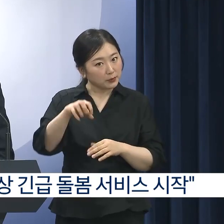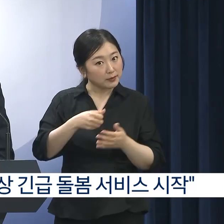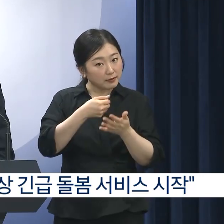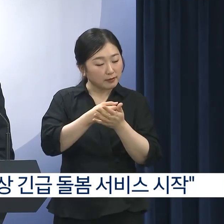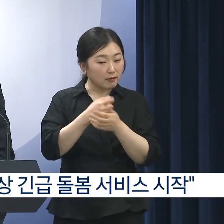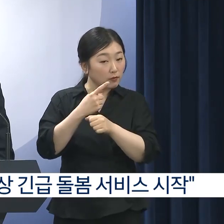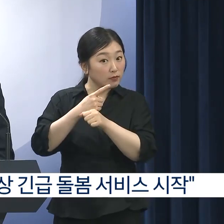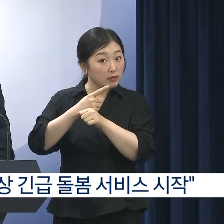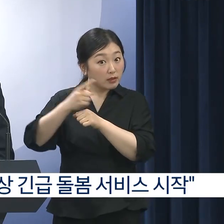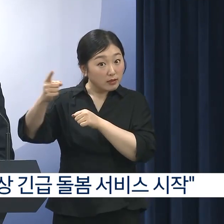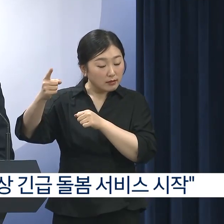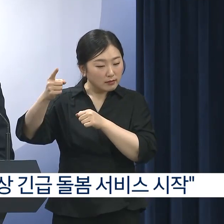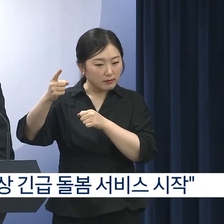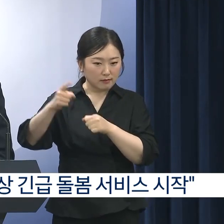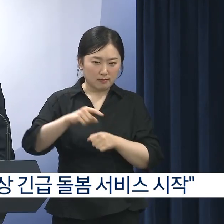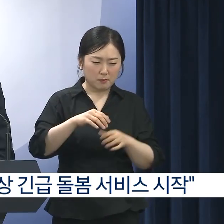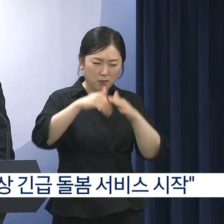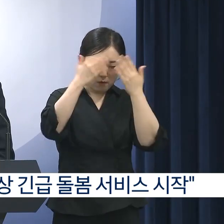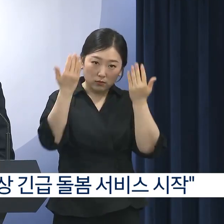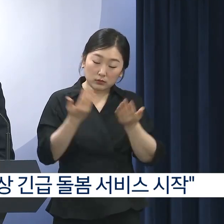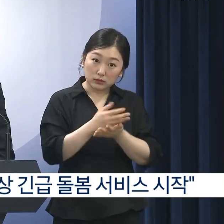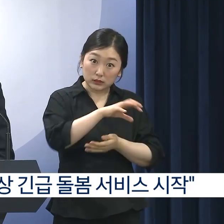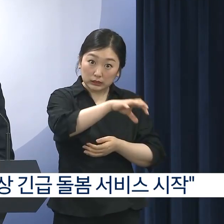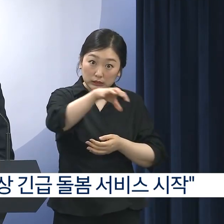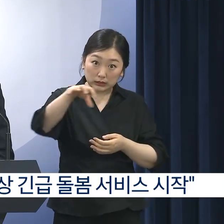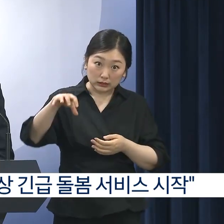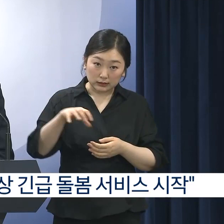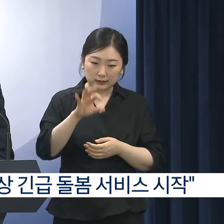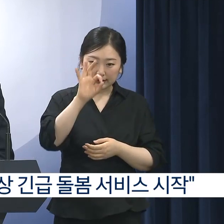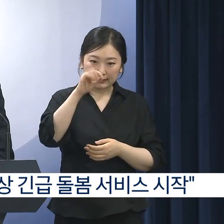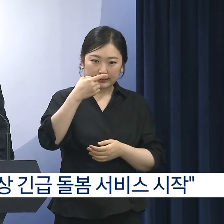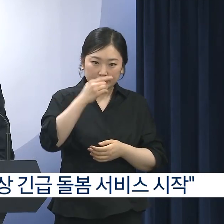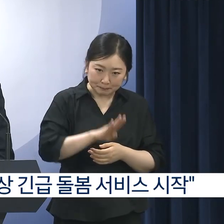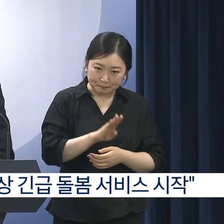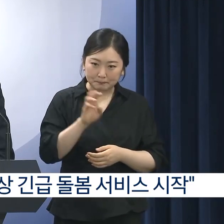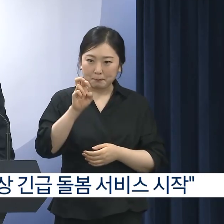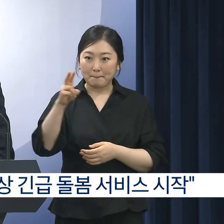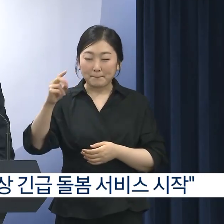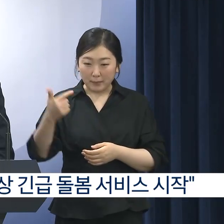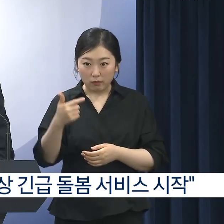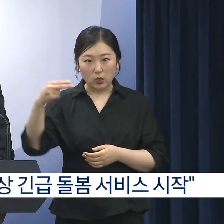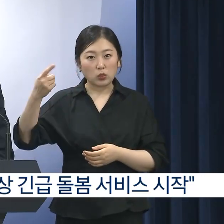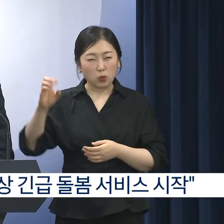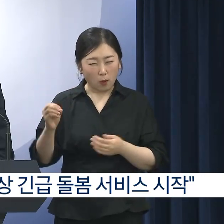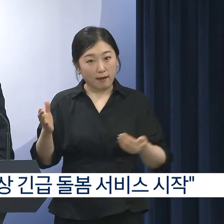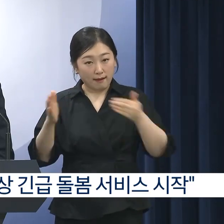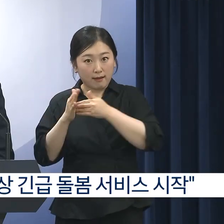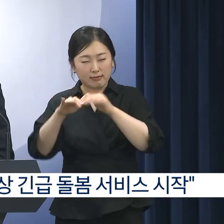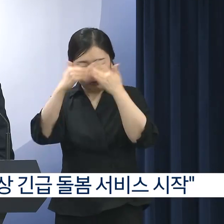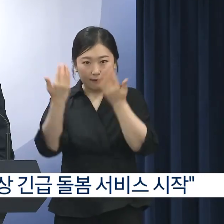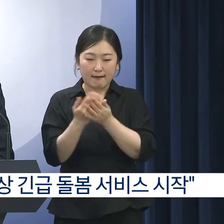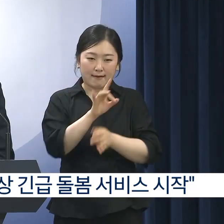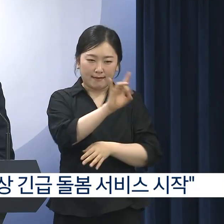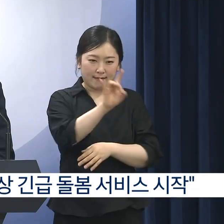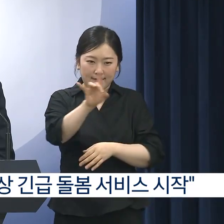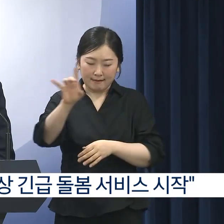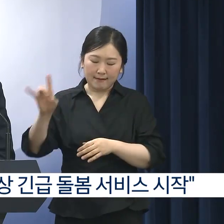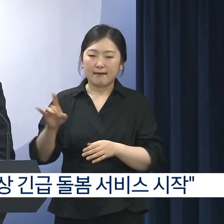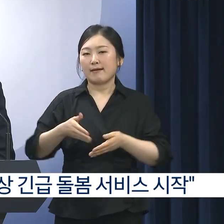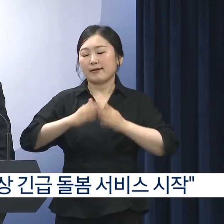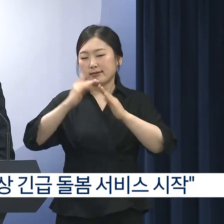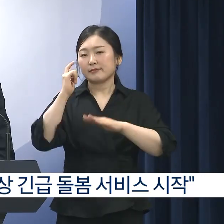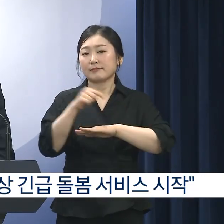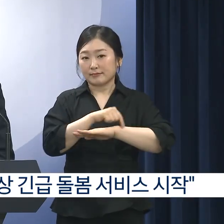내년도에는 모든 읍면동에 1개소 이상은 설치를 할 그럴 계획으로 있습니다. 부모 급여를 저희가 도입을 하고